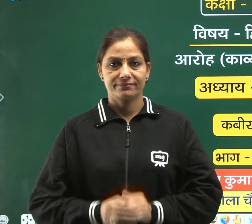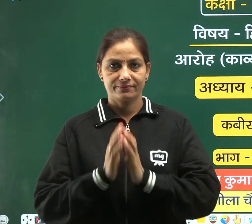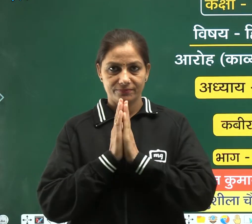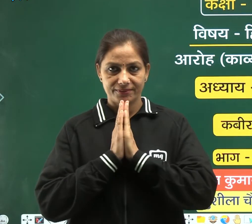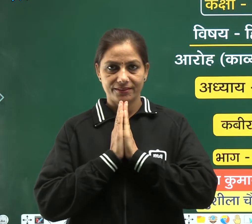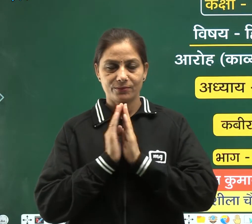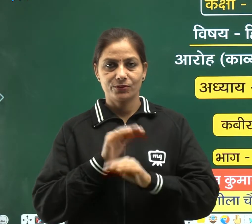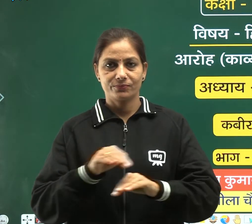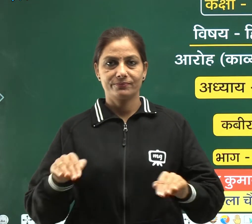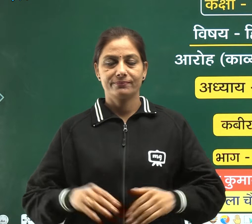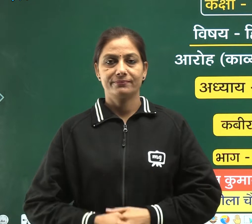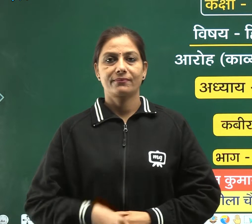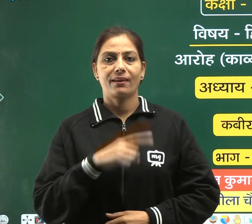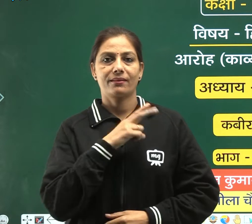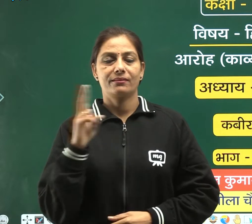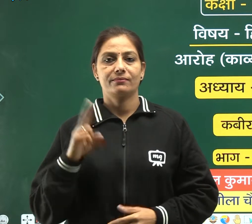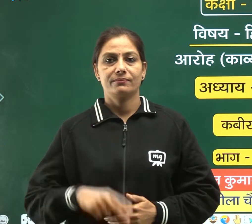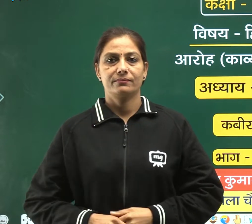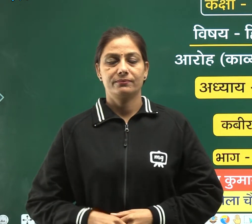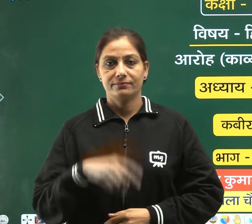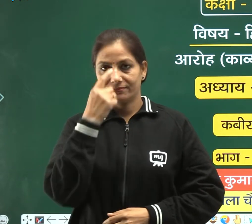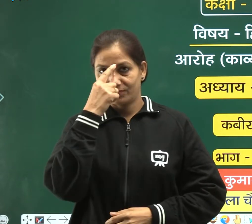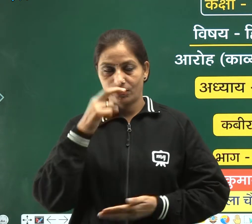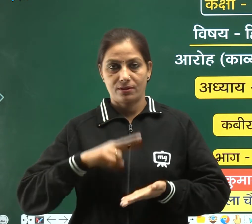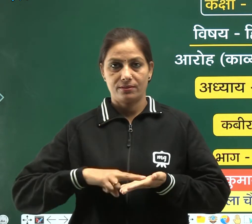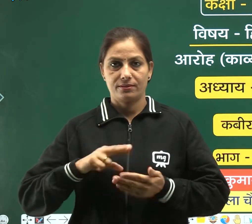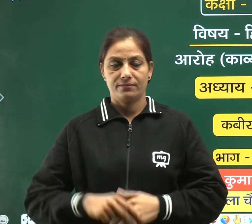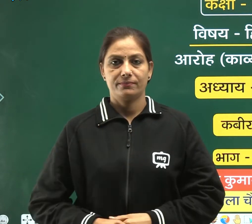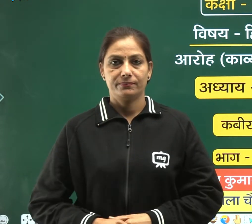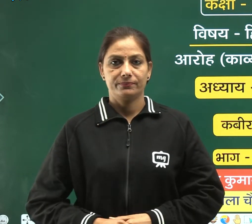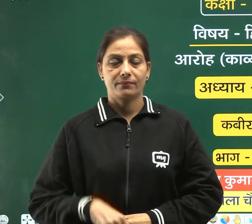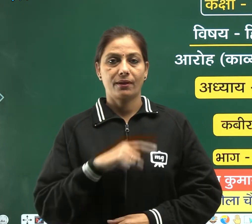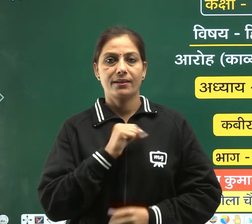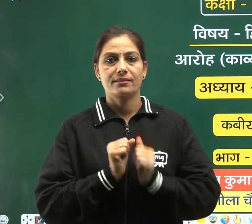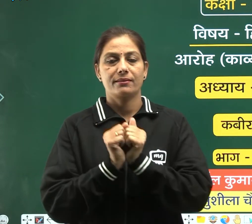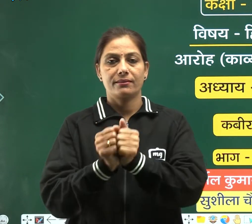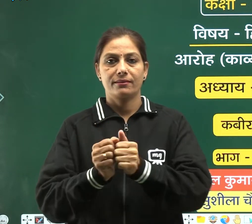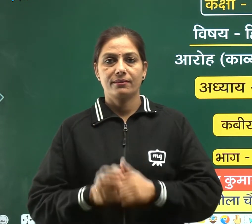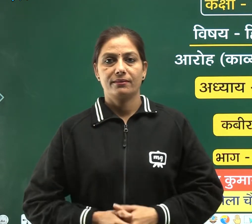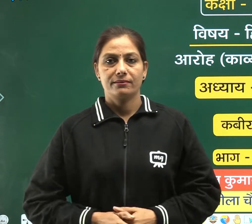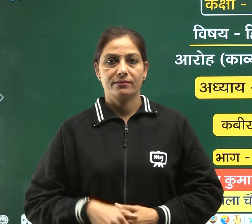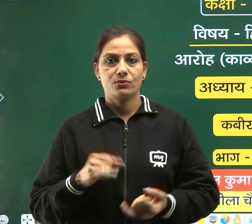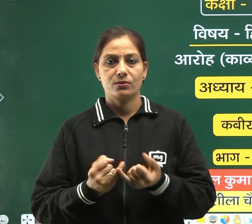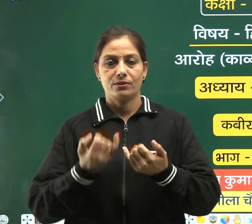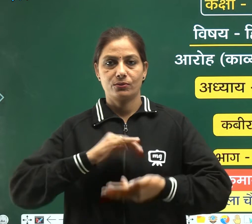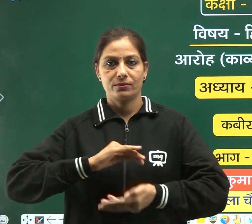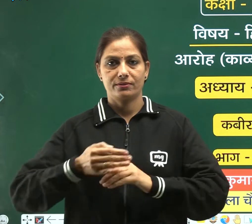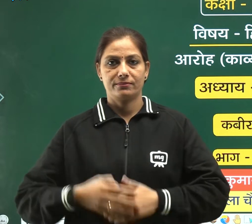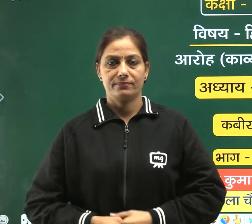नमस्कार बच्चों, मेरा नाम निर्मल कुमार गुप्ता। मेरे साथ हैं सुशीला